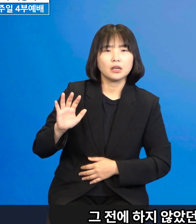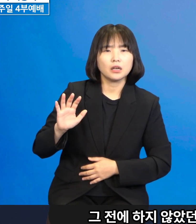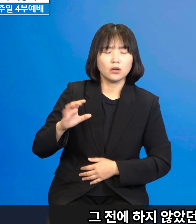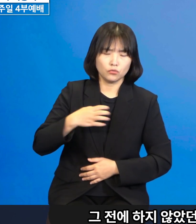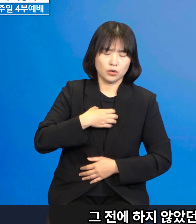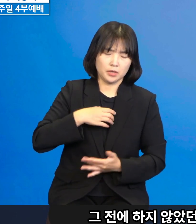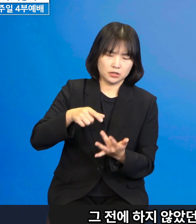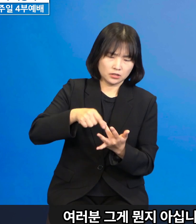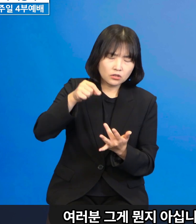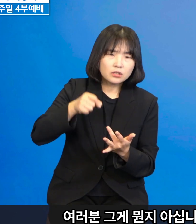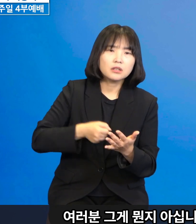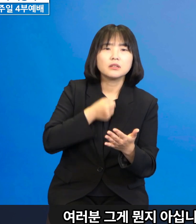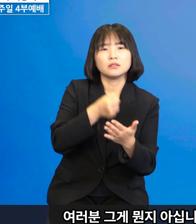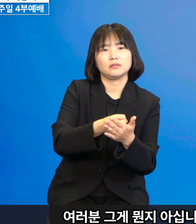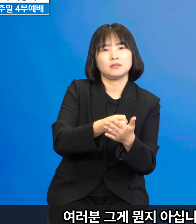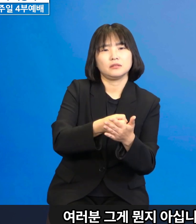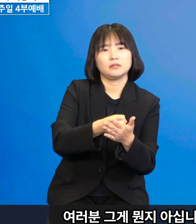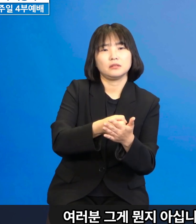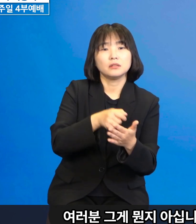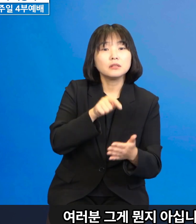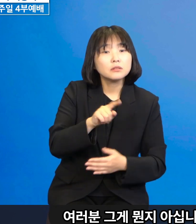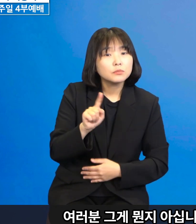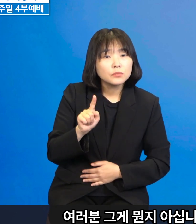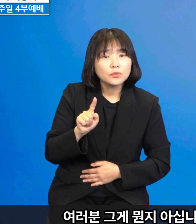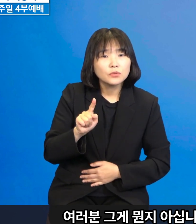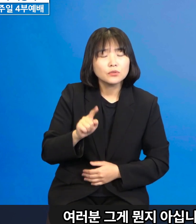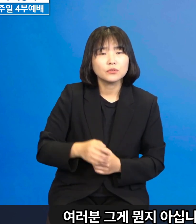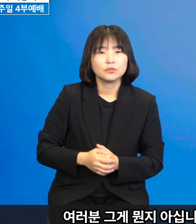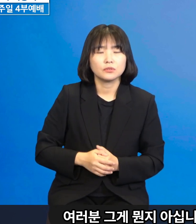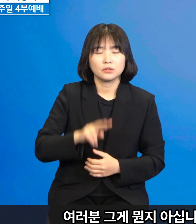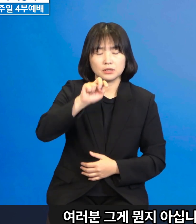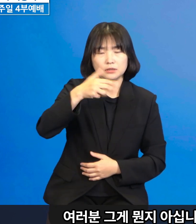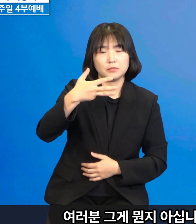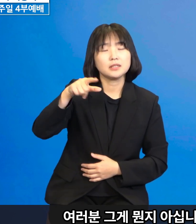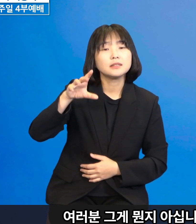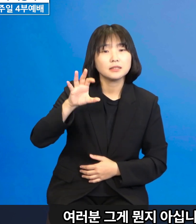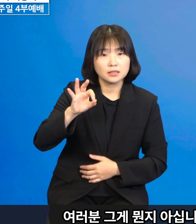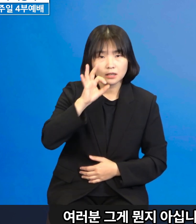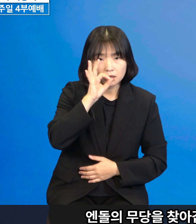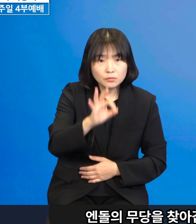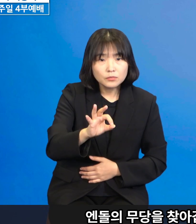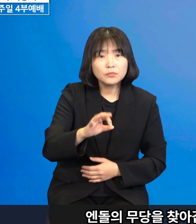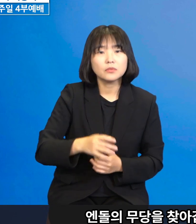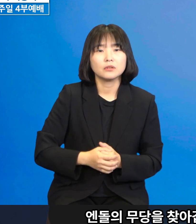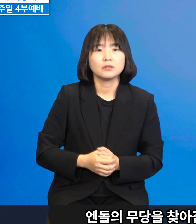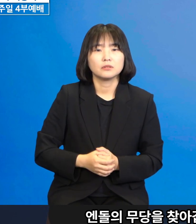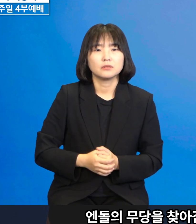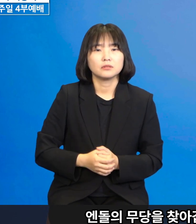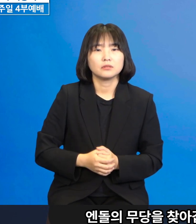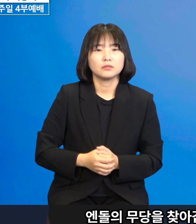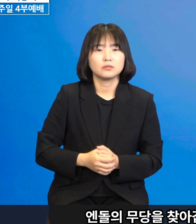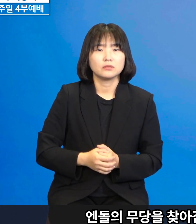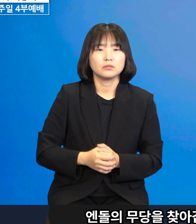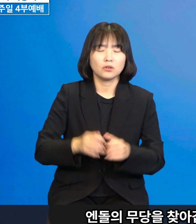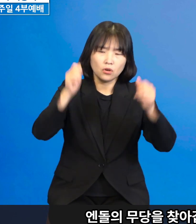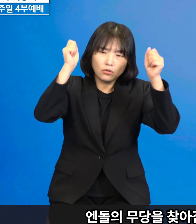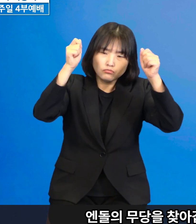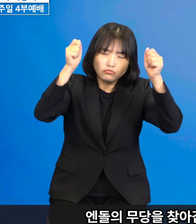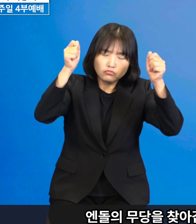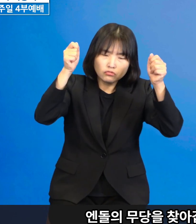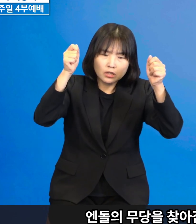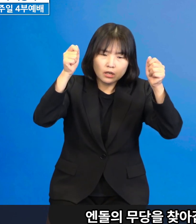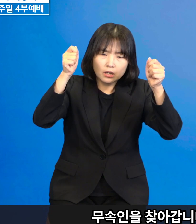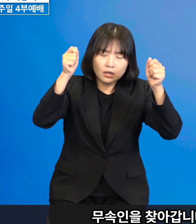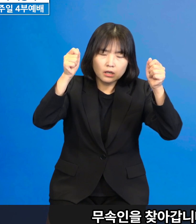극단적인 선택을 하는데, 여러분, 그게 뭔지 아십니까? 28장에 보시면 나옵니다. 엔돌의 무당을 찾아갑니다.